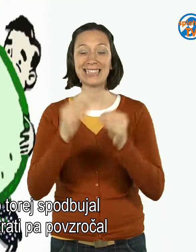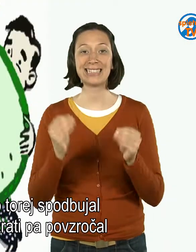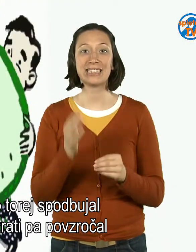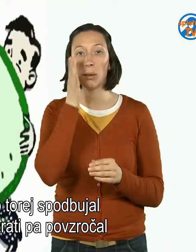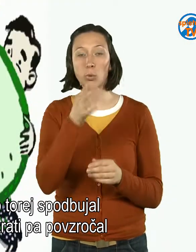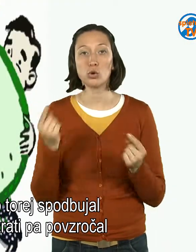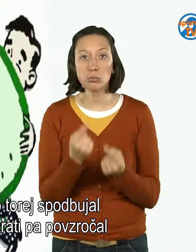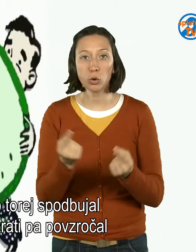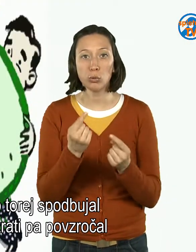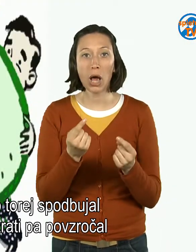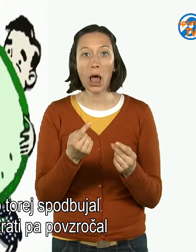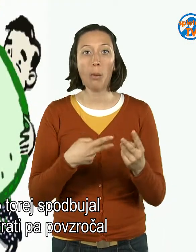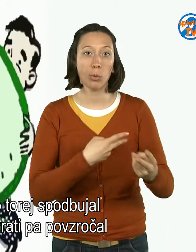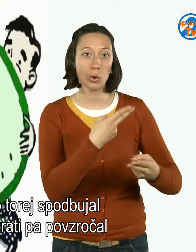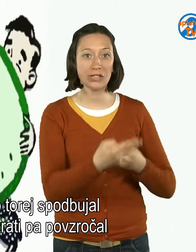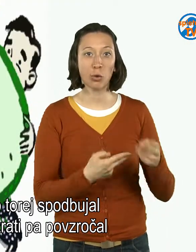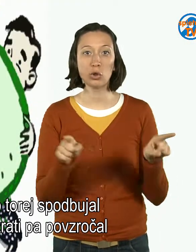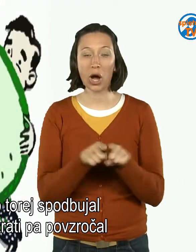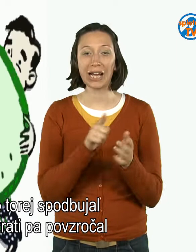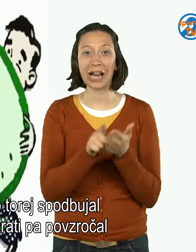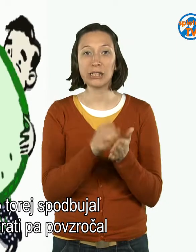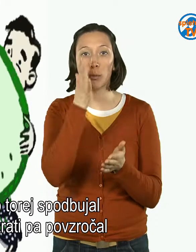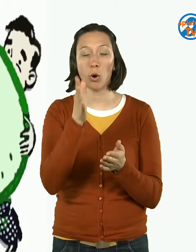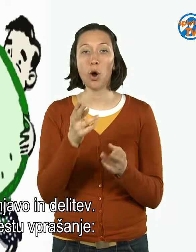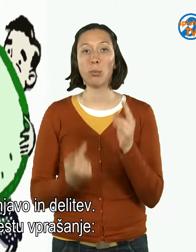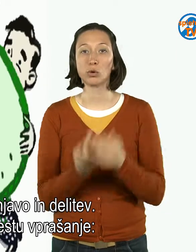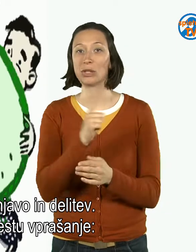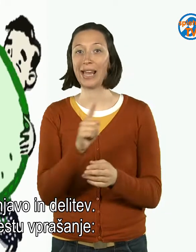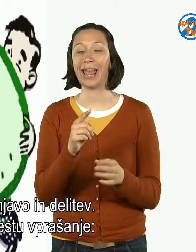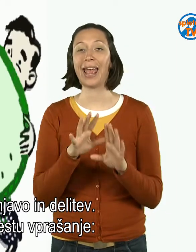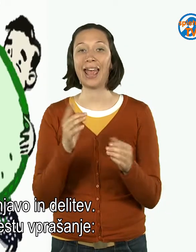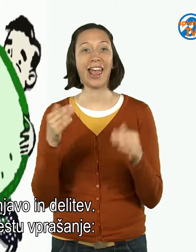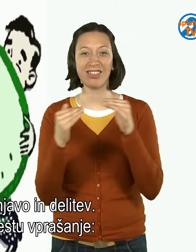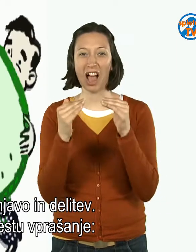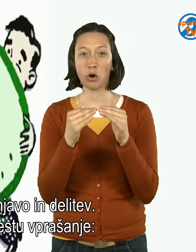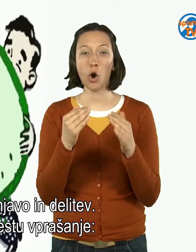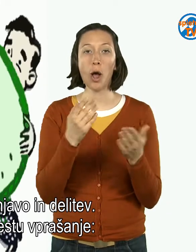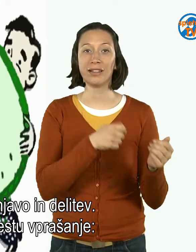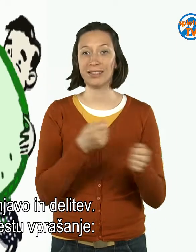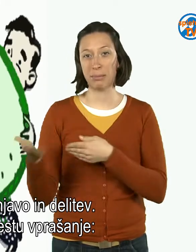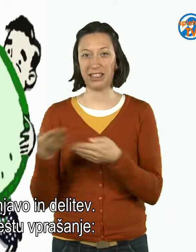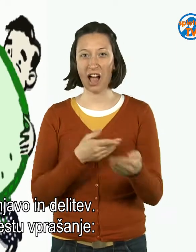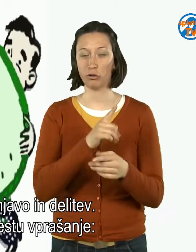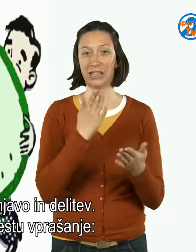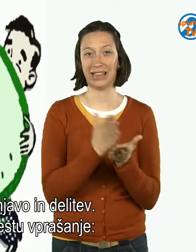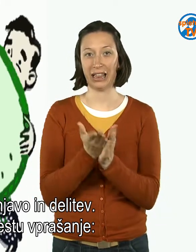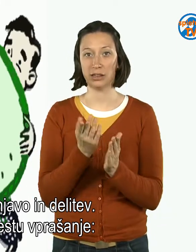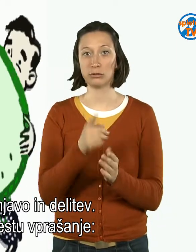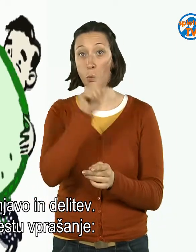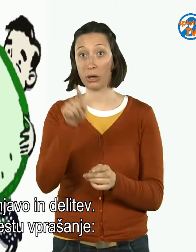Tak sistem bo torej spodbujal proizvodnjo, hkrati pa povzročal neenako menjavo in delitev. Zato je na mestu